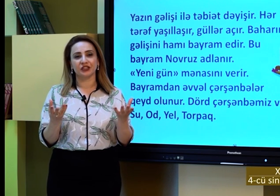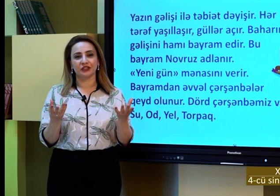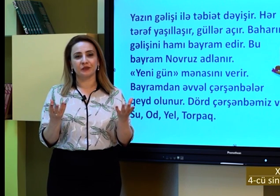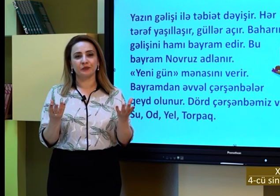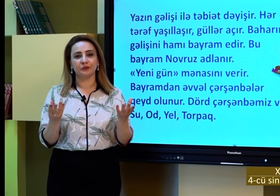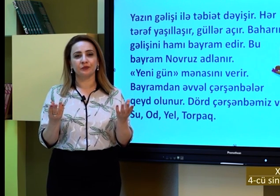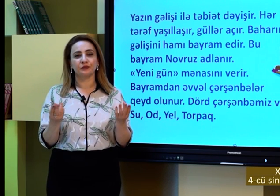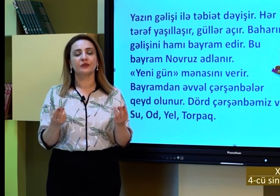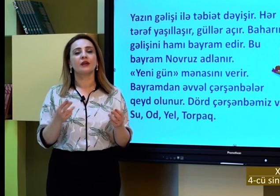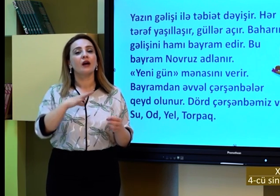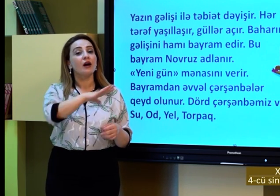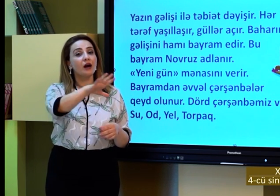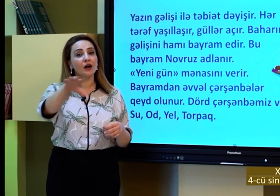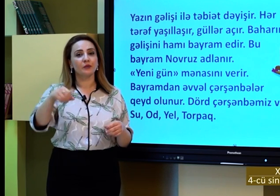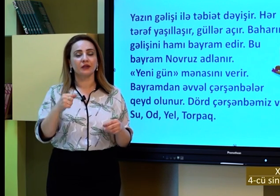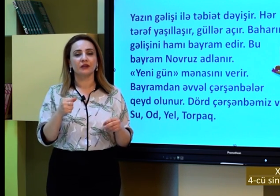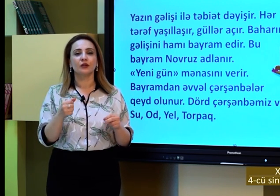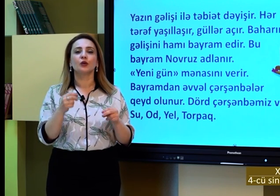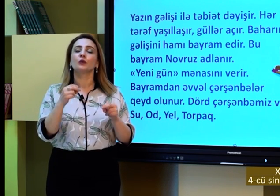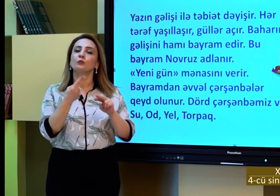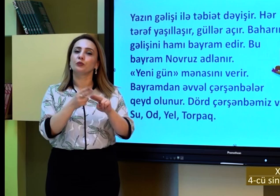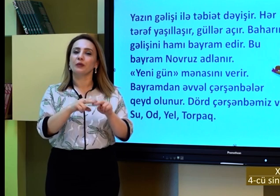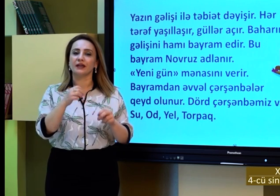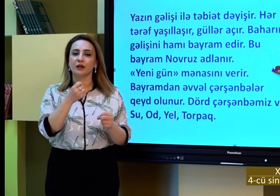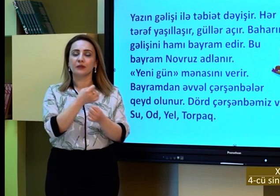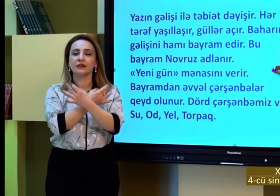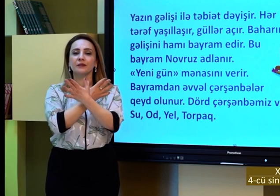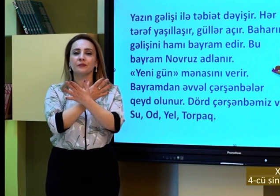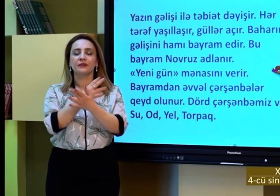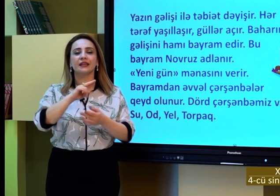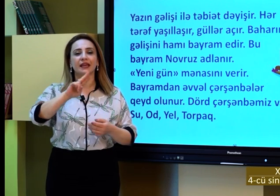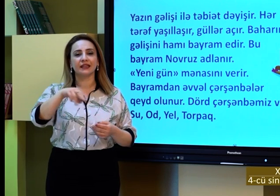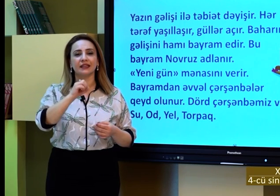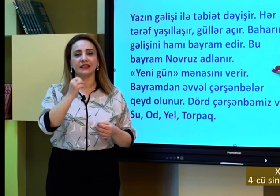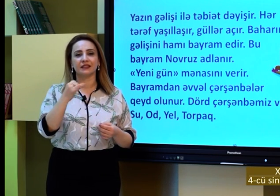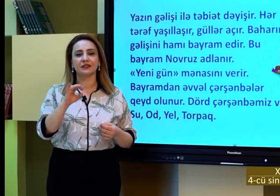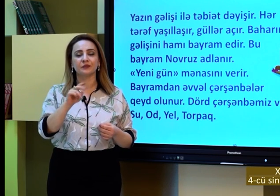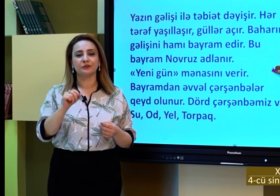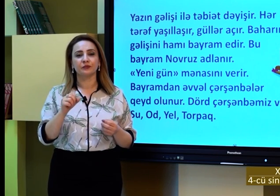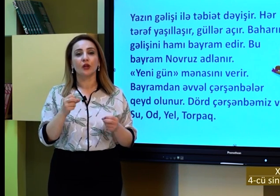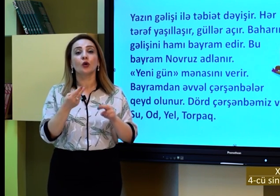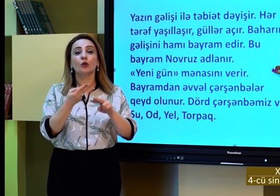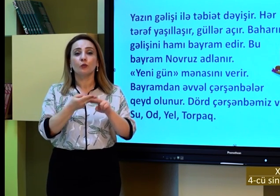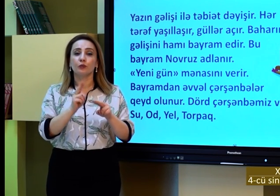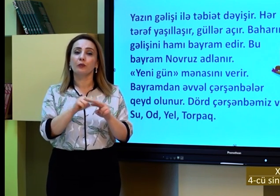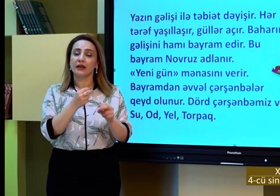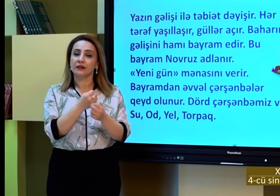açır. Hamı bu bayramı qeyd eləyir. Bu